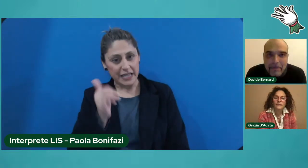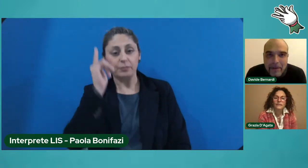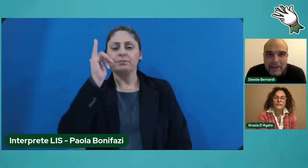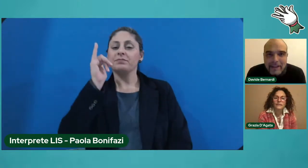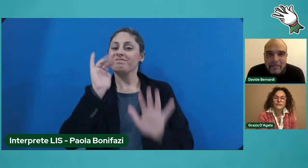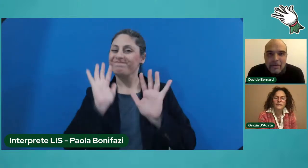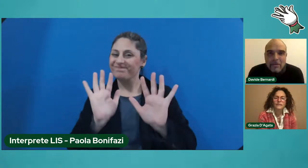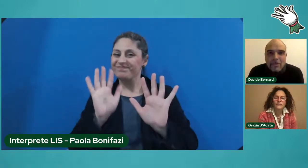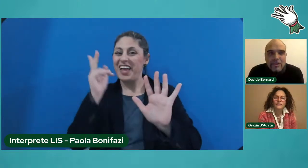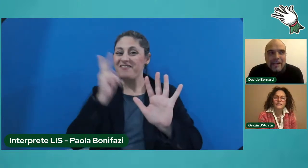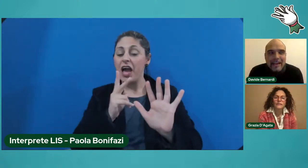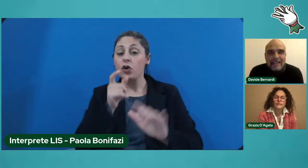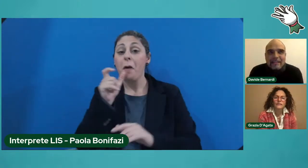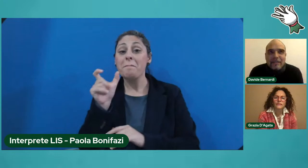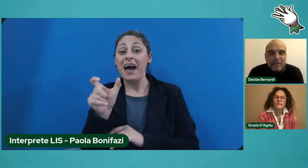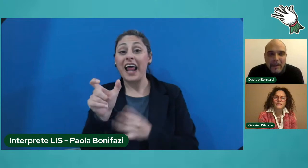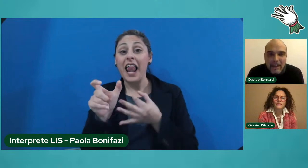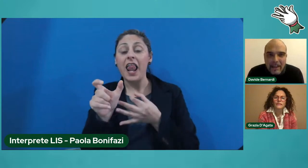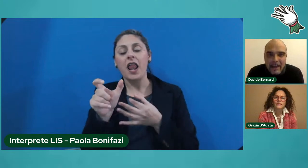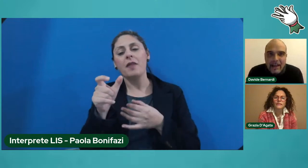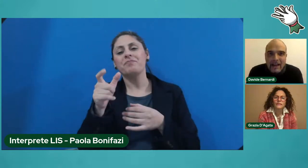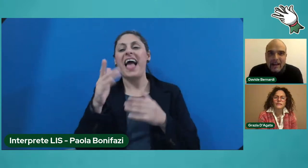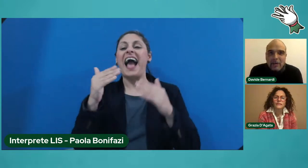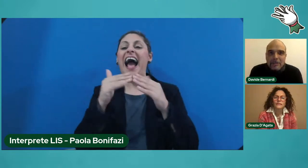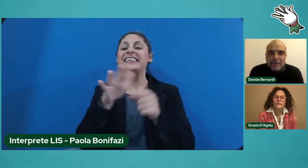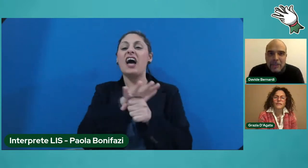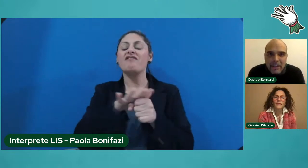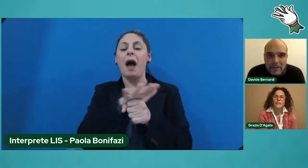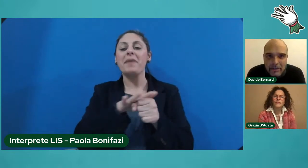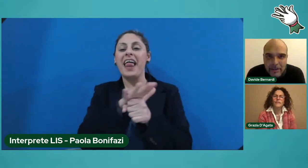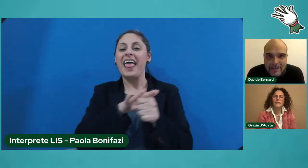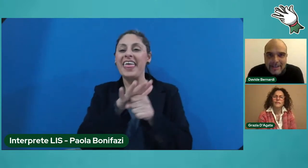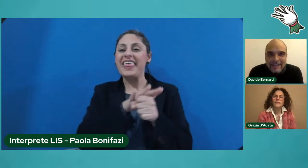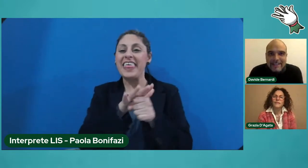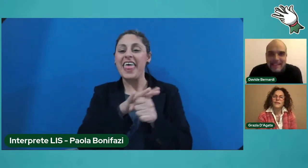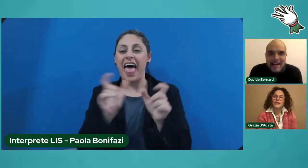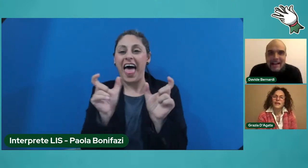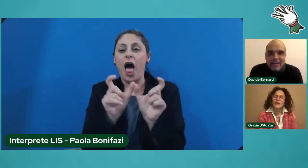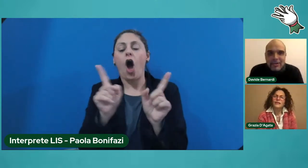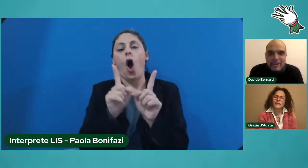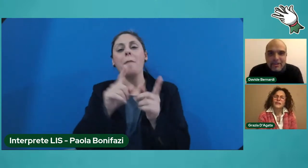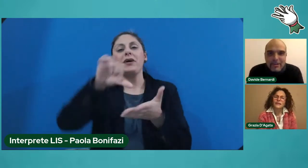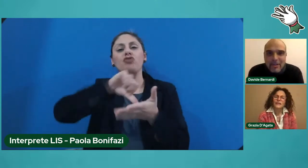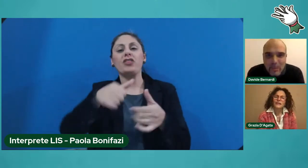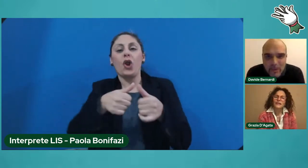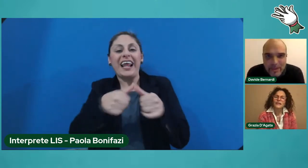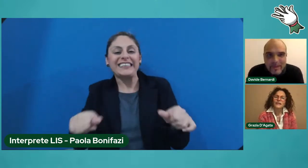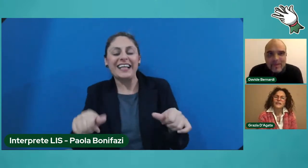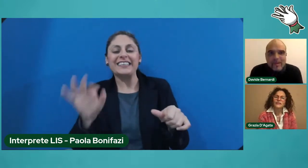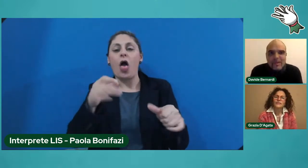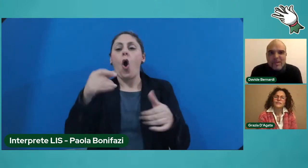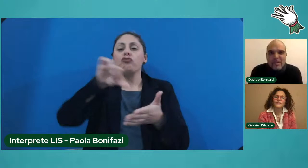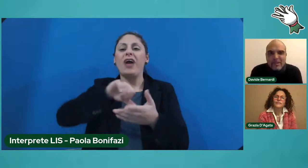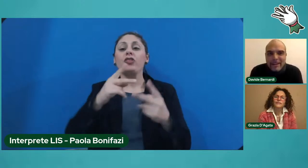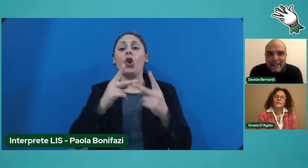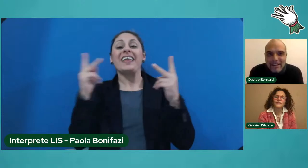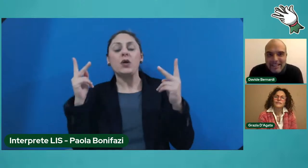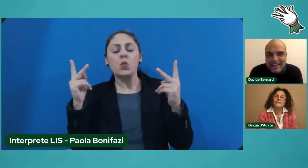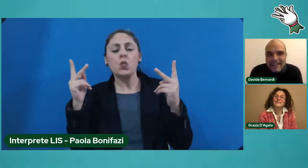la terminologia casa famiglia come centro residenziale o centro diurno o qualcosa,